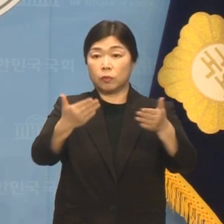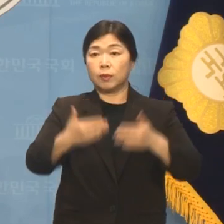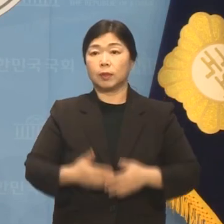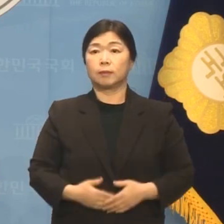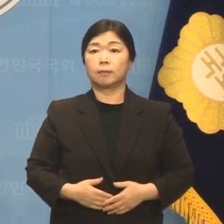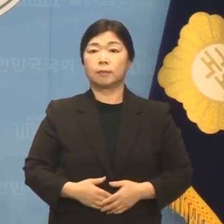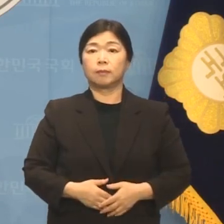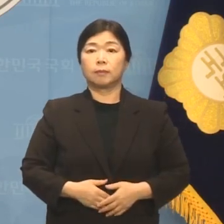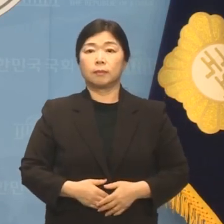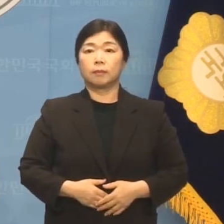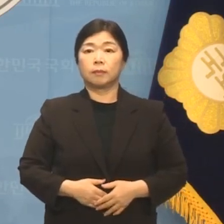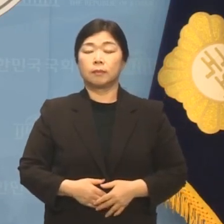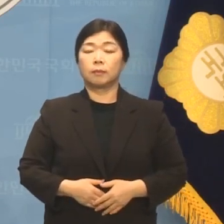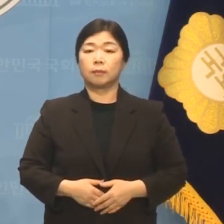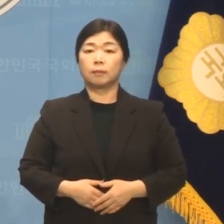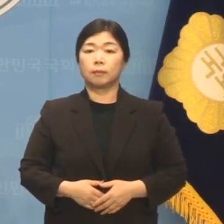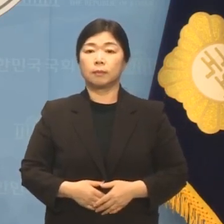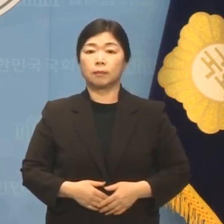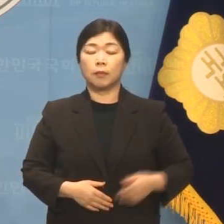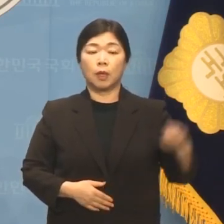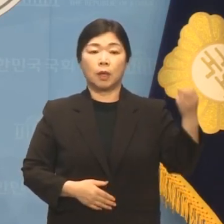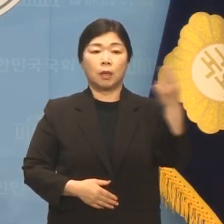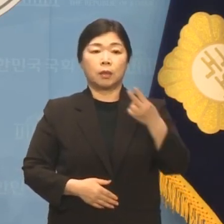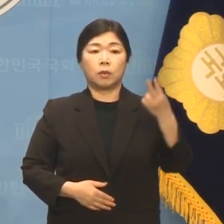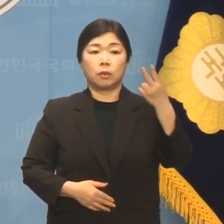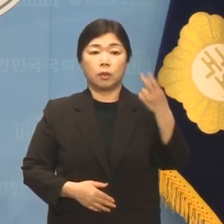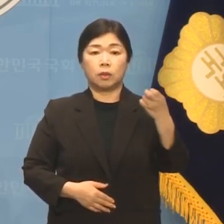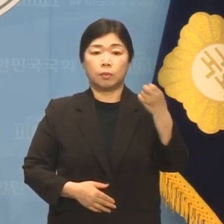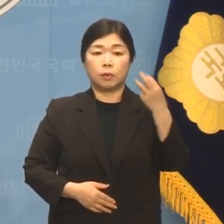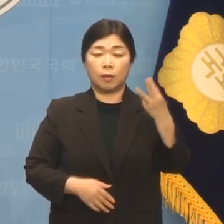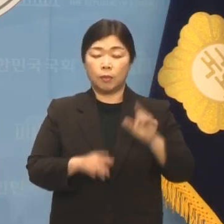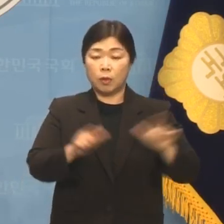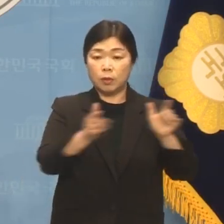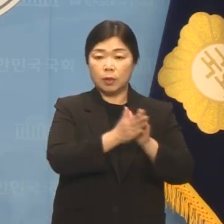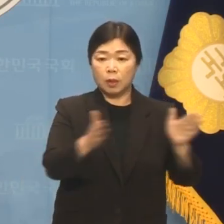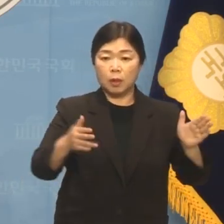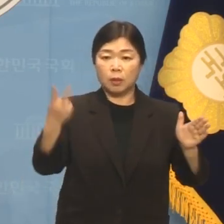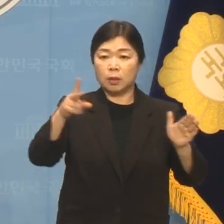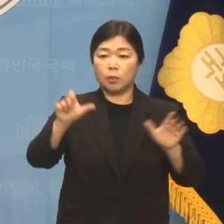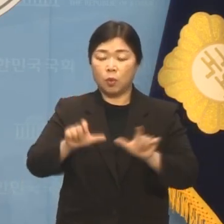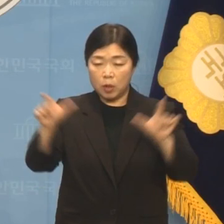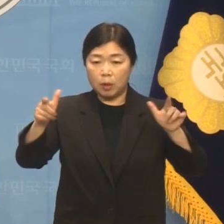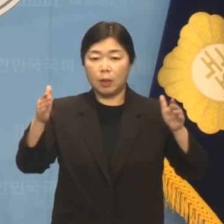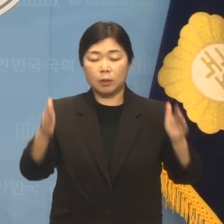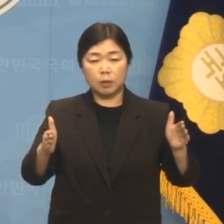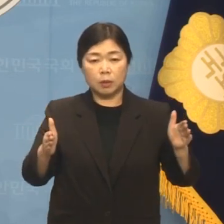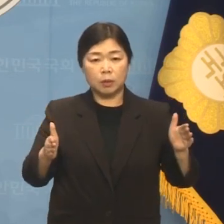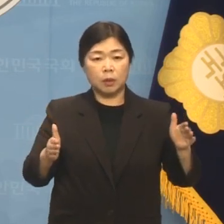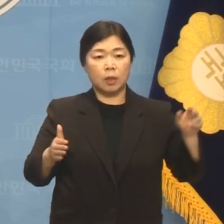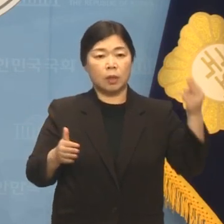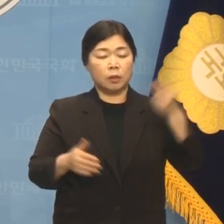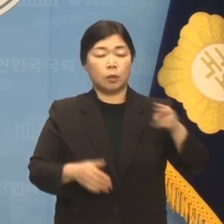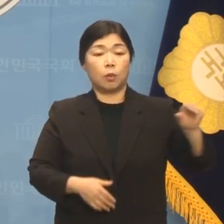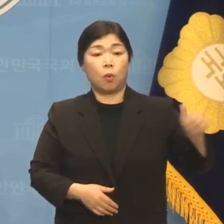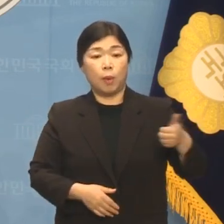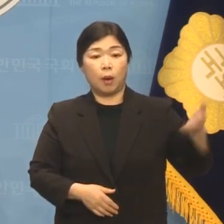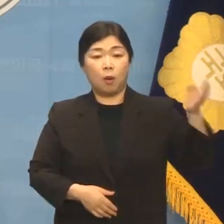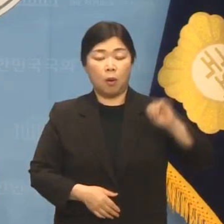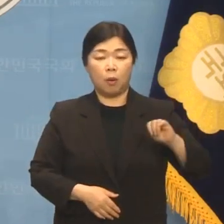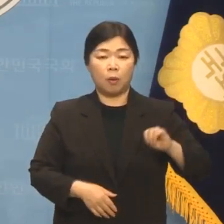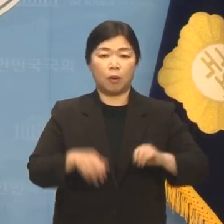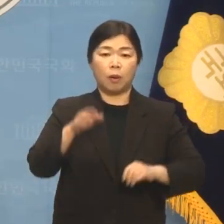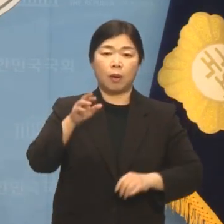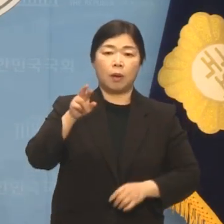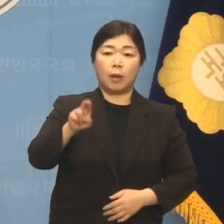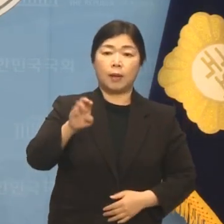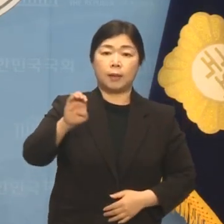겁니다. 또한 2023년에 시작하여 오늘 25년까지 약 2,500억 원의 아리백 펀드를